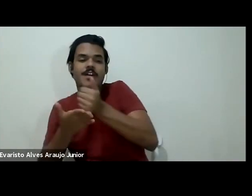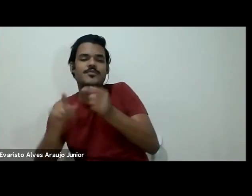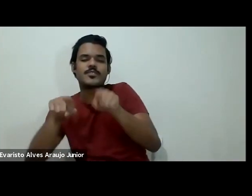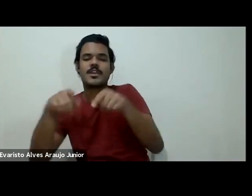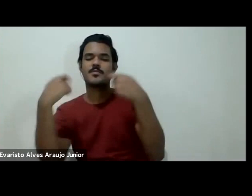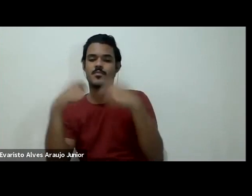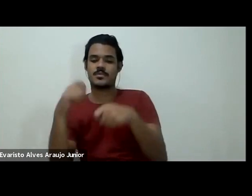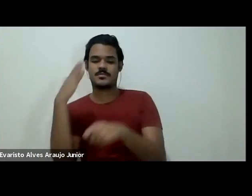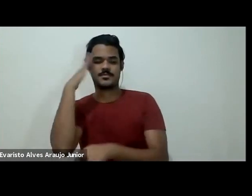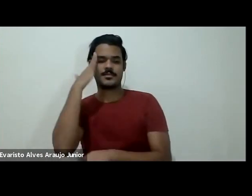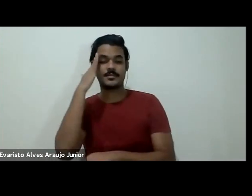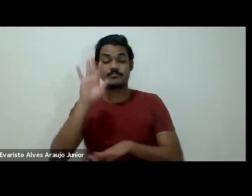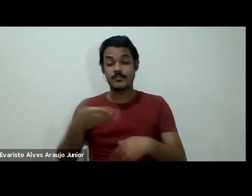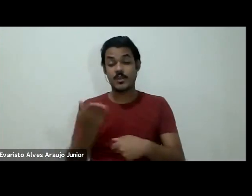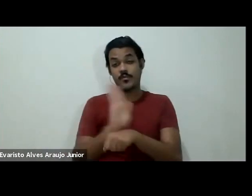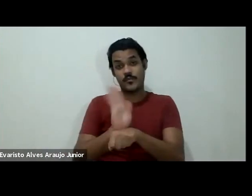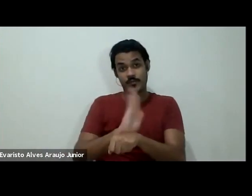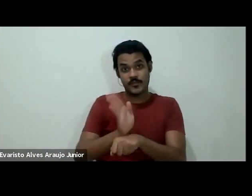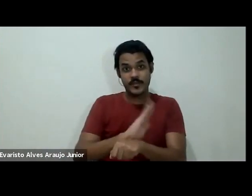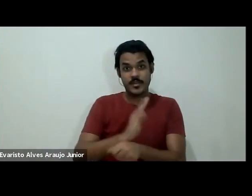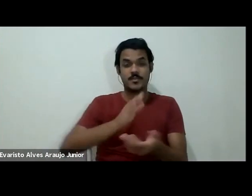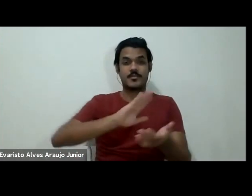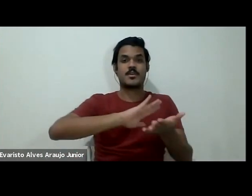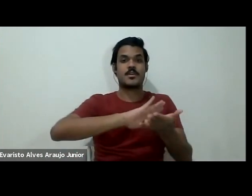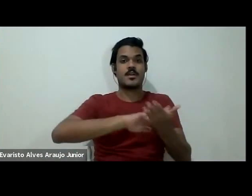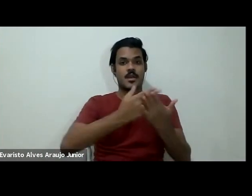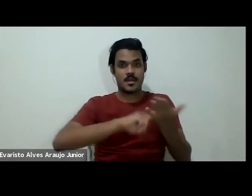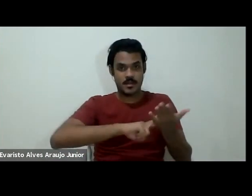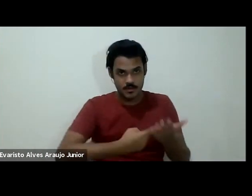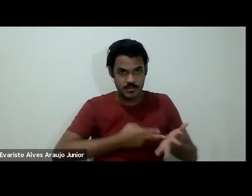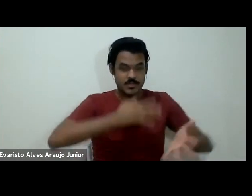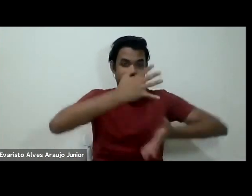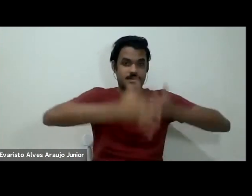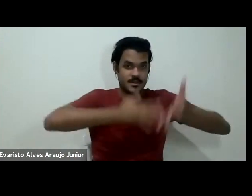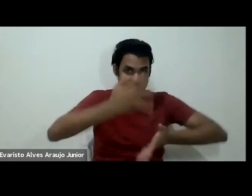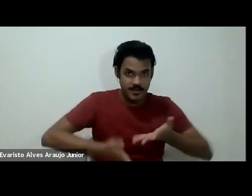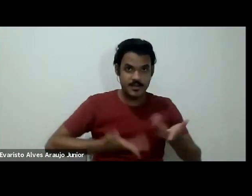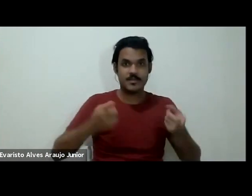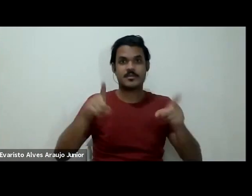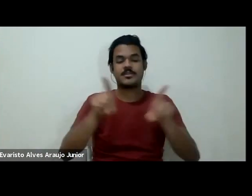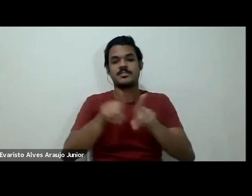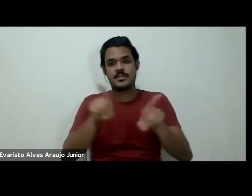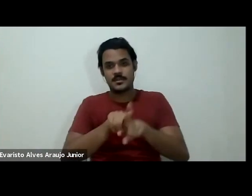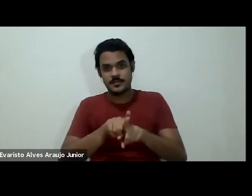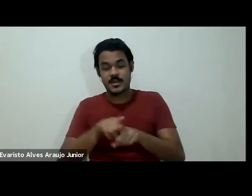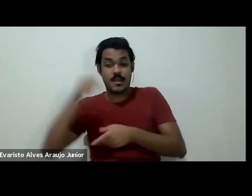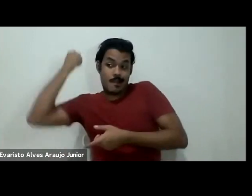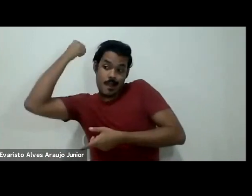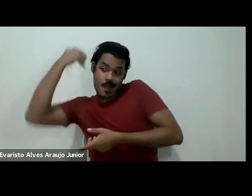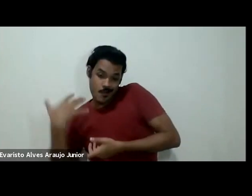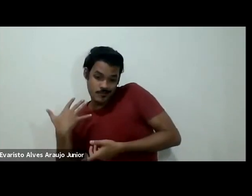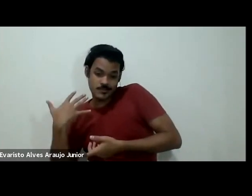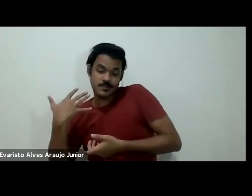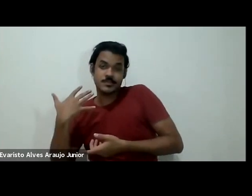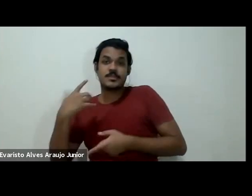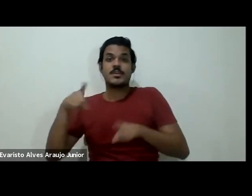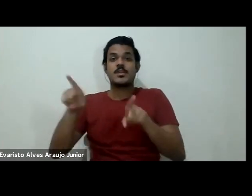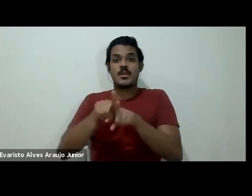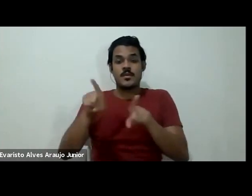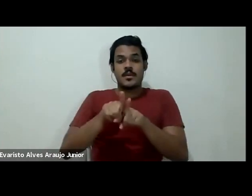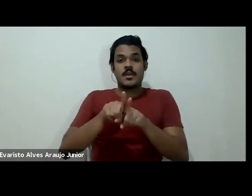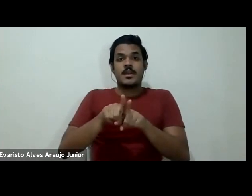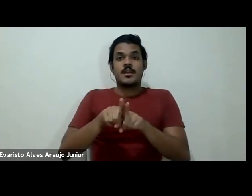momento, com as traduções em Libra, com as traduções e as autodescrições, para que a gente possa